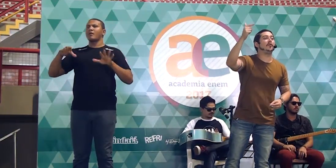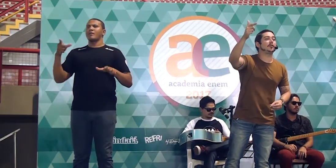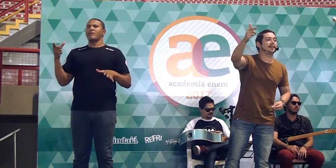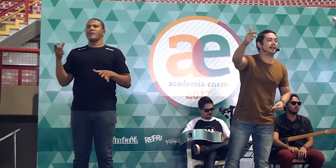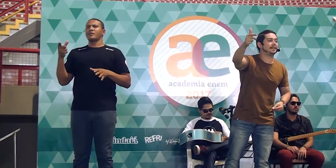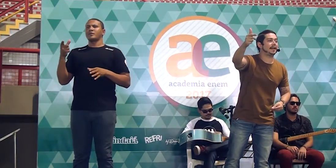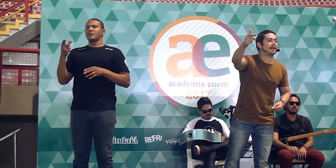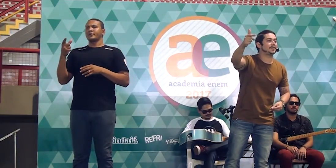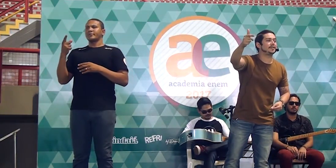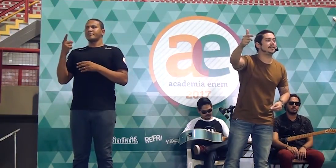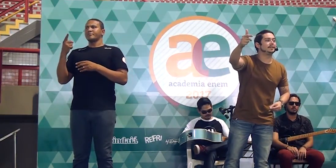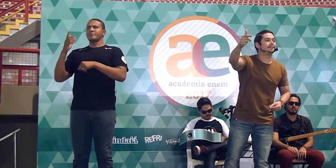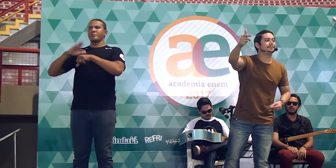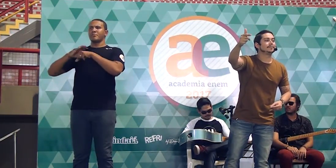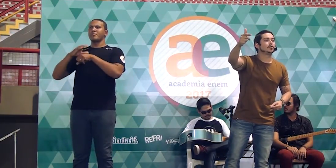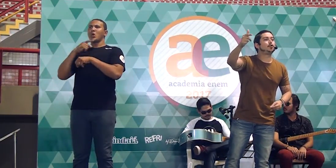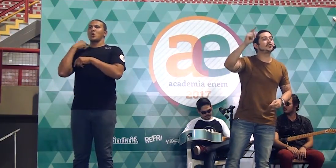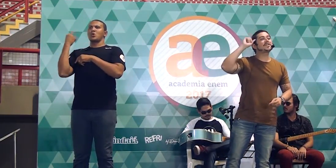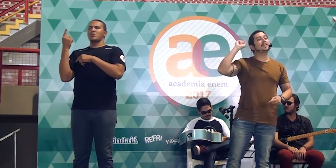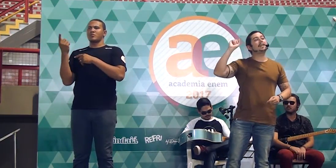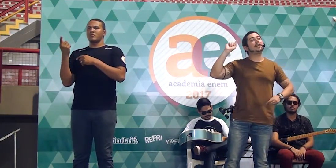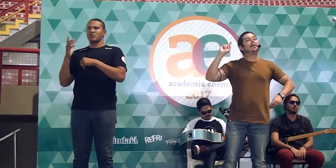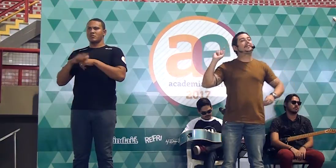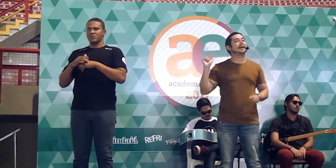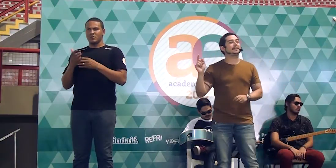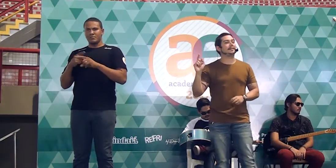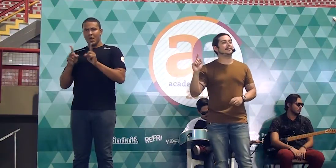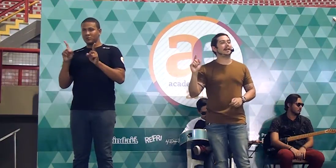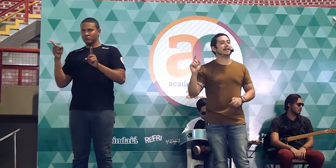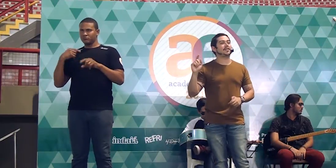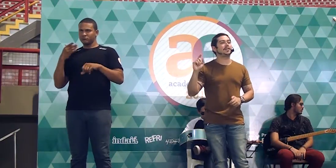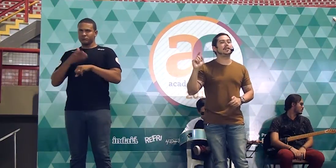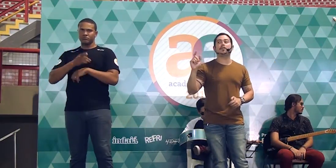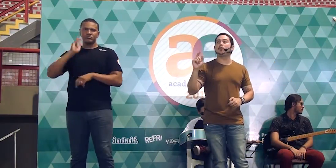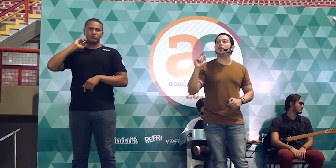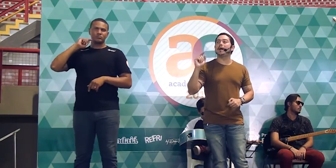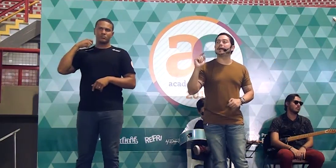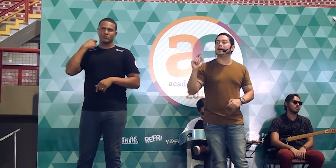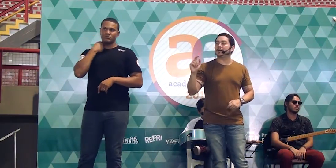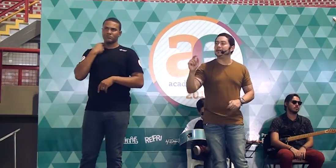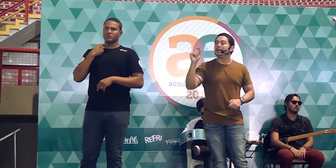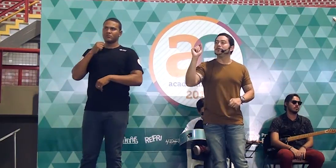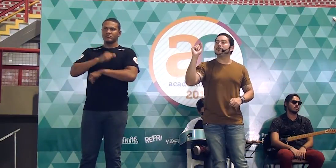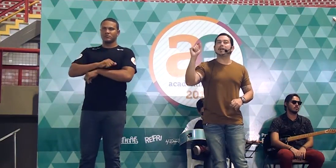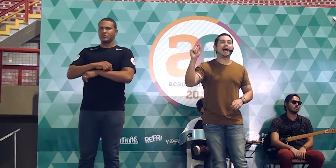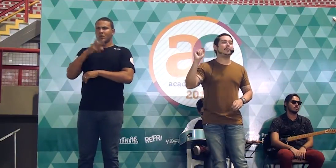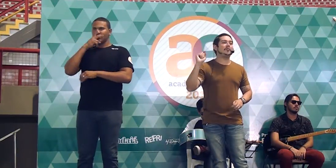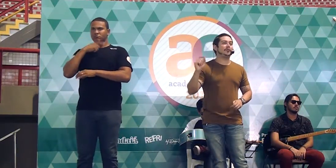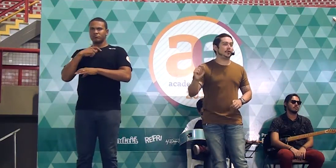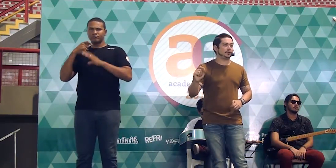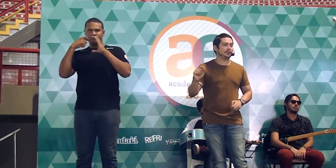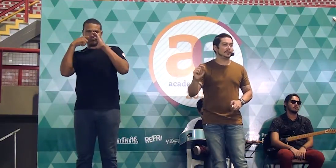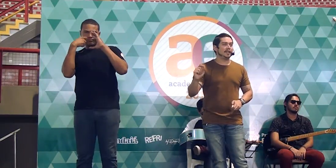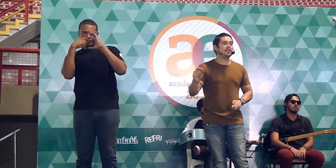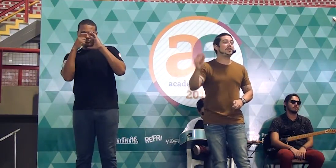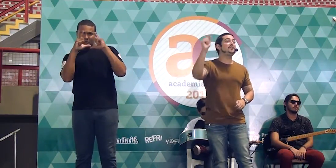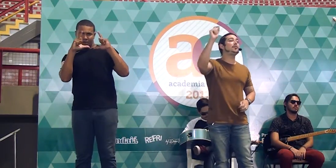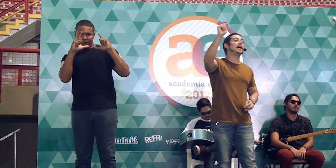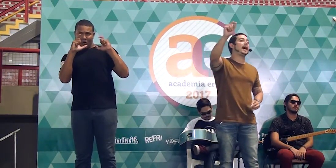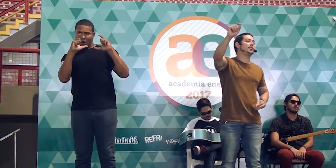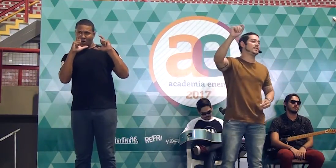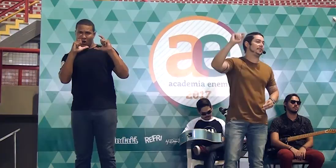família, foram até a delegacia, conseguiram entrar dentro da delegacia e com uma câmera tiraram a foto